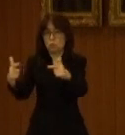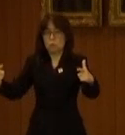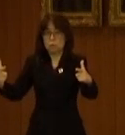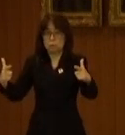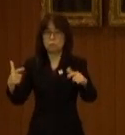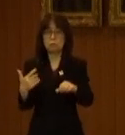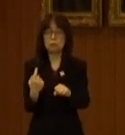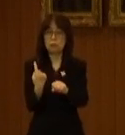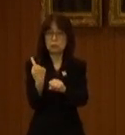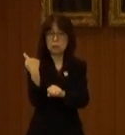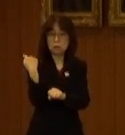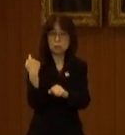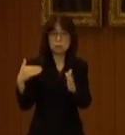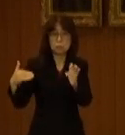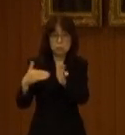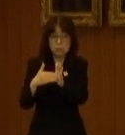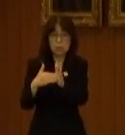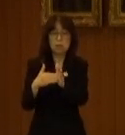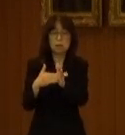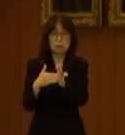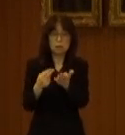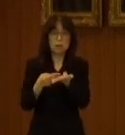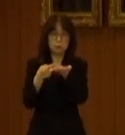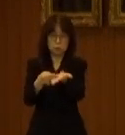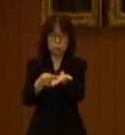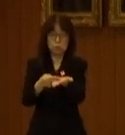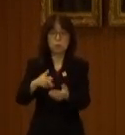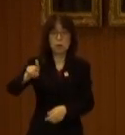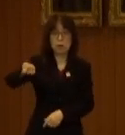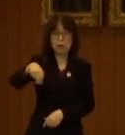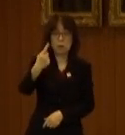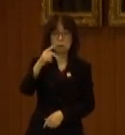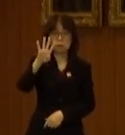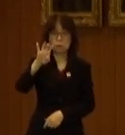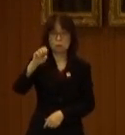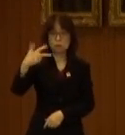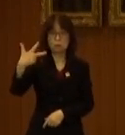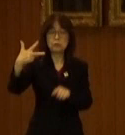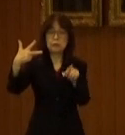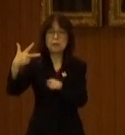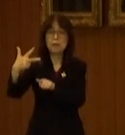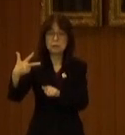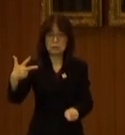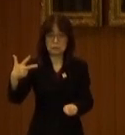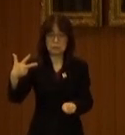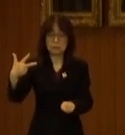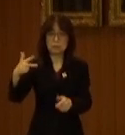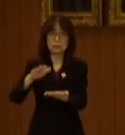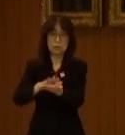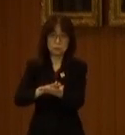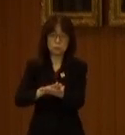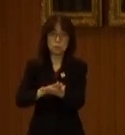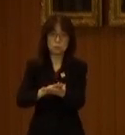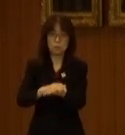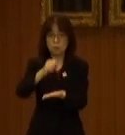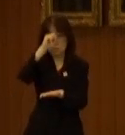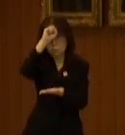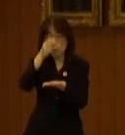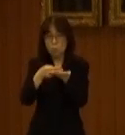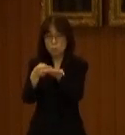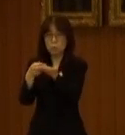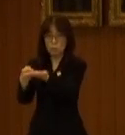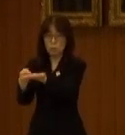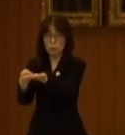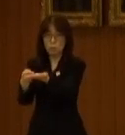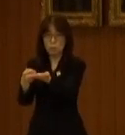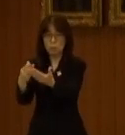時点での入院患者数は147人となっておりまして、病床の逼迫